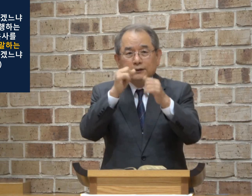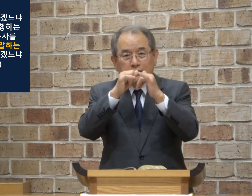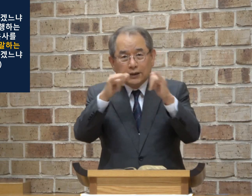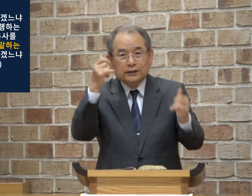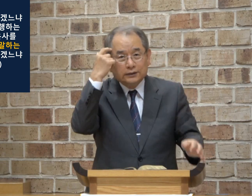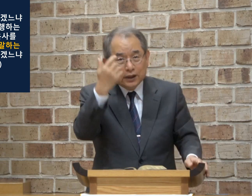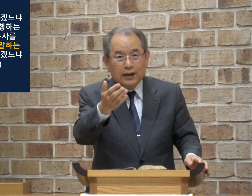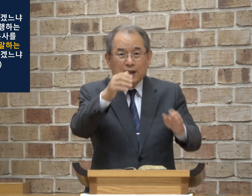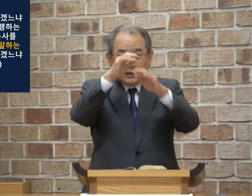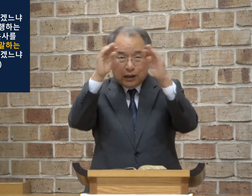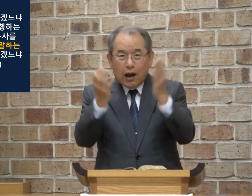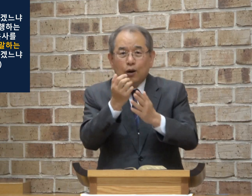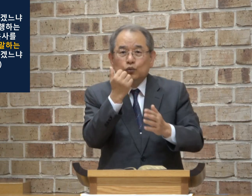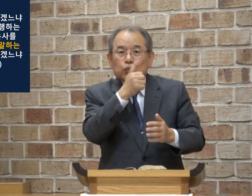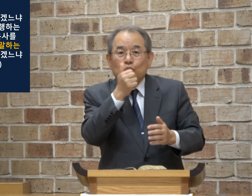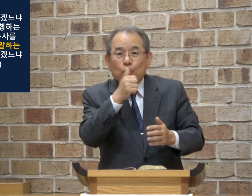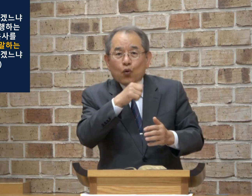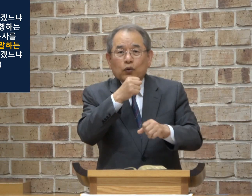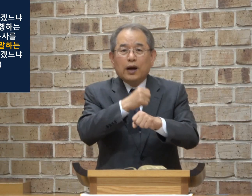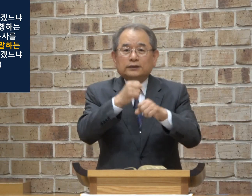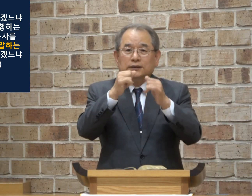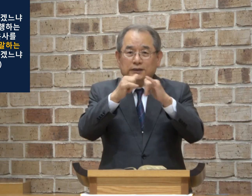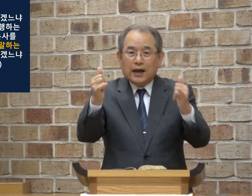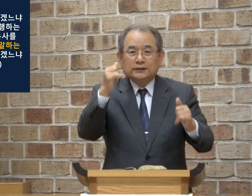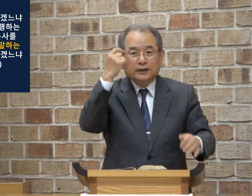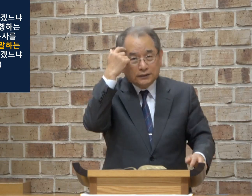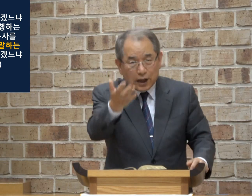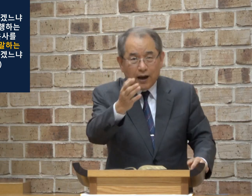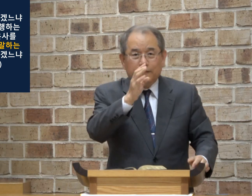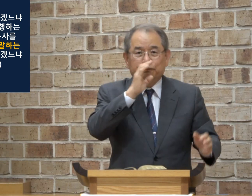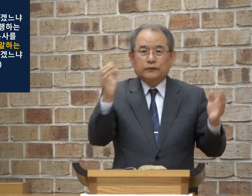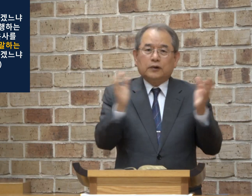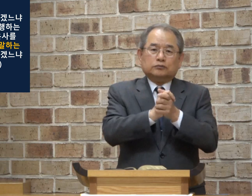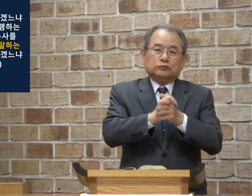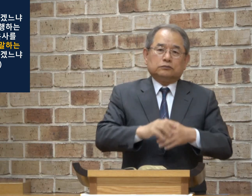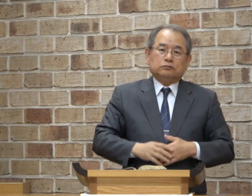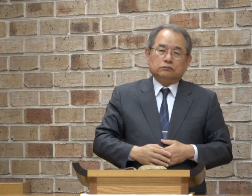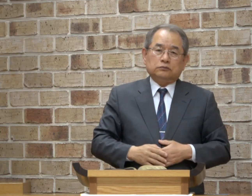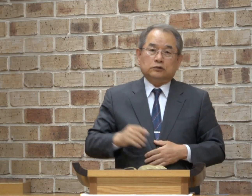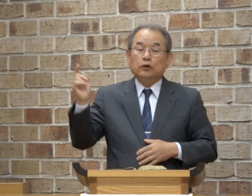자이겠느냐, 다 통역하는 자이겠느냐.